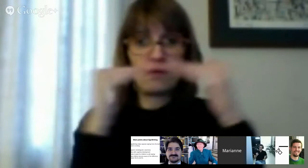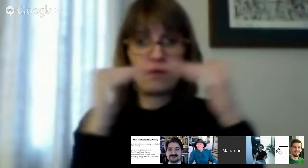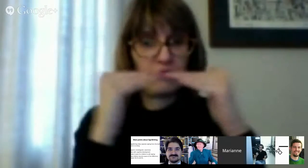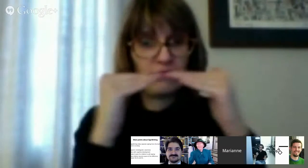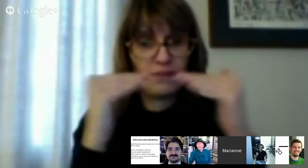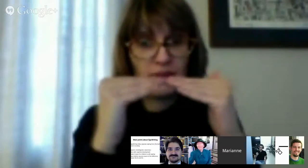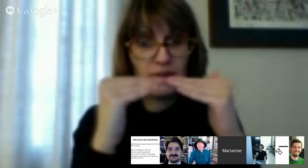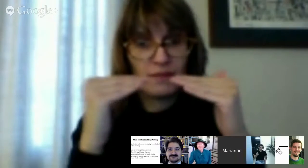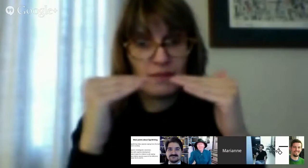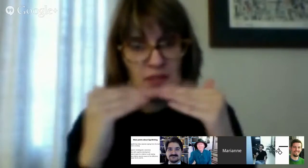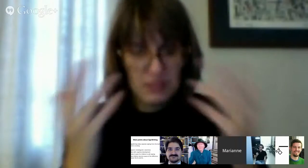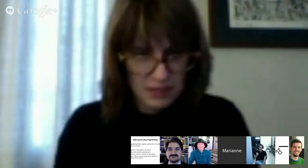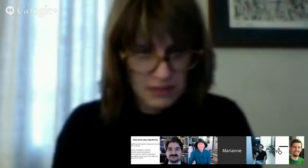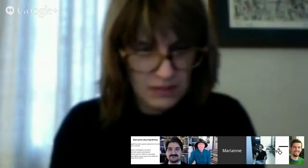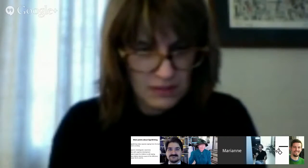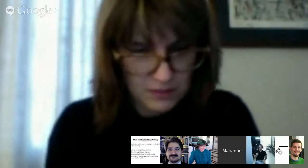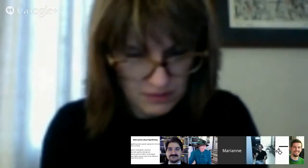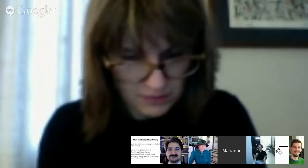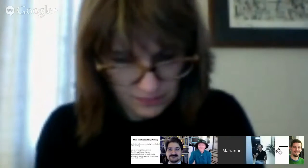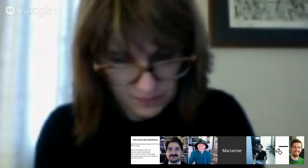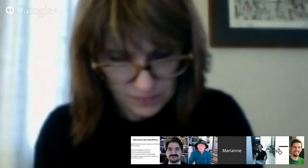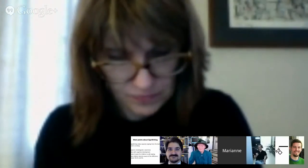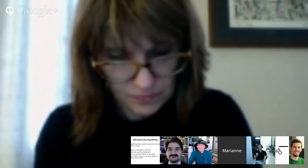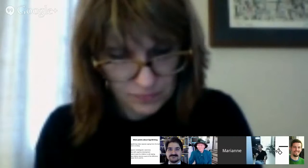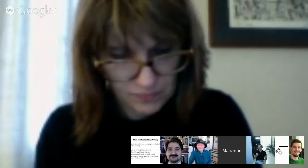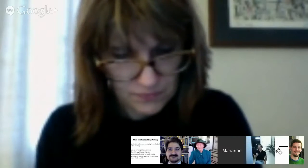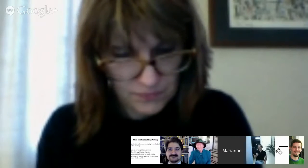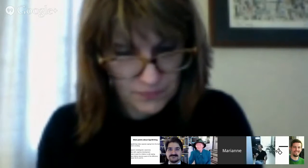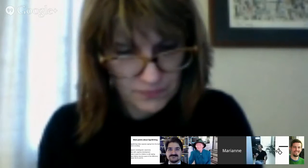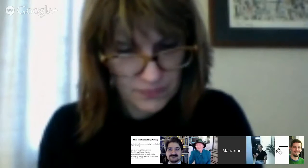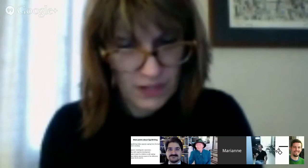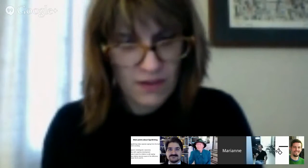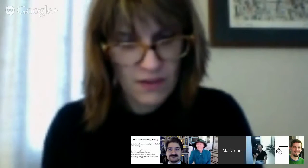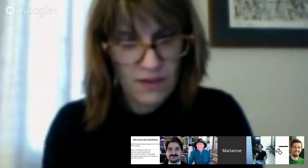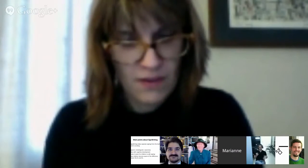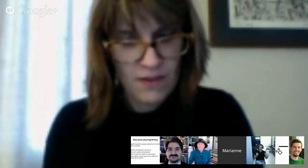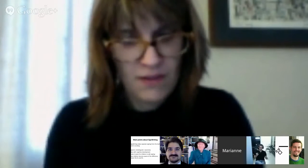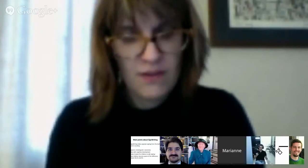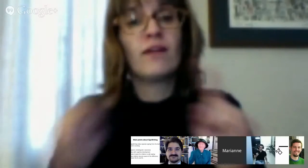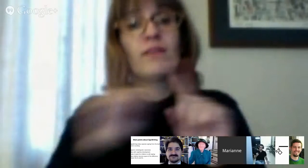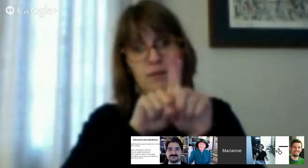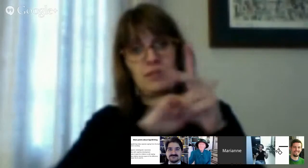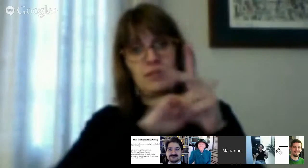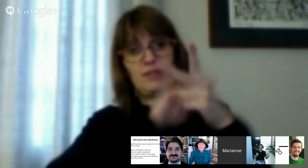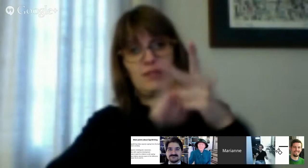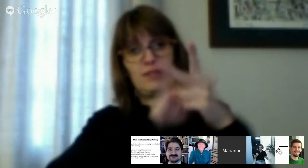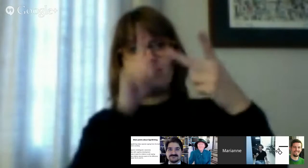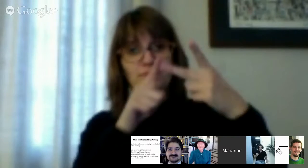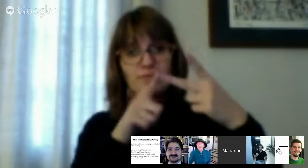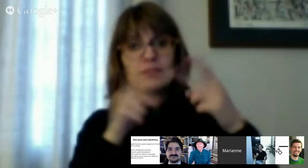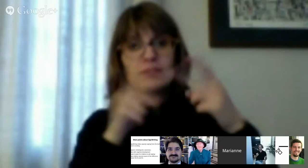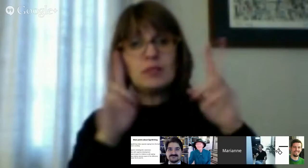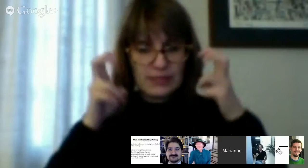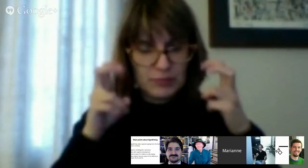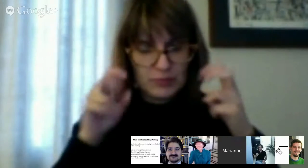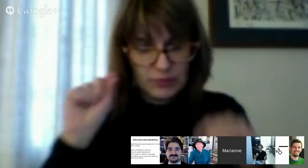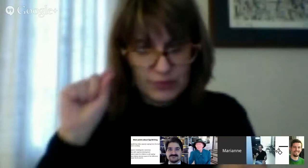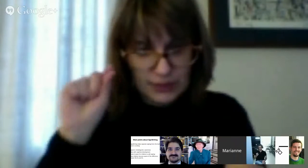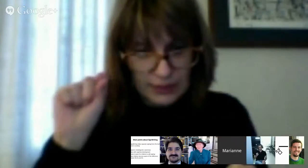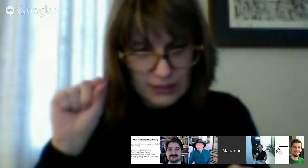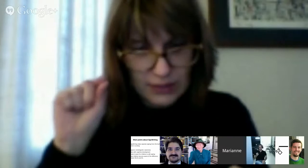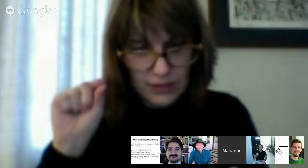elas veem a escrita e elas se autocorrigem. E elas pensam, refletem sobre a